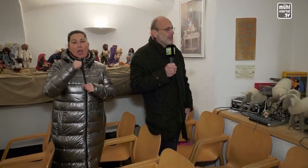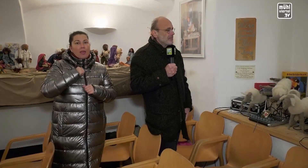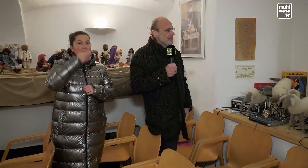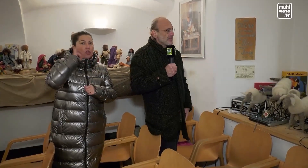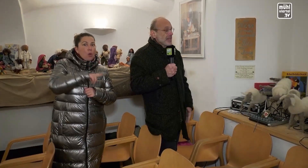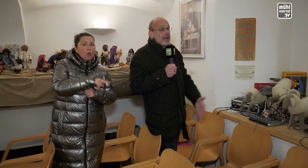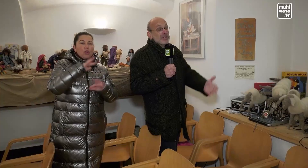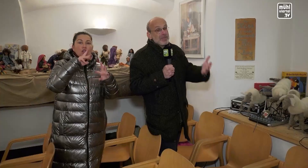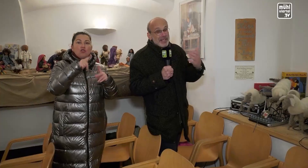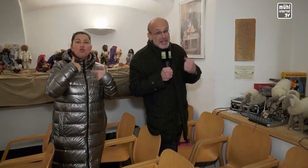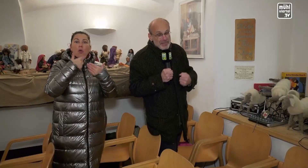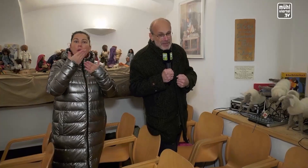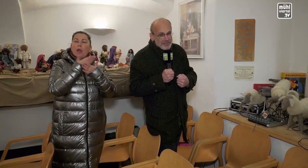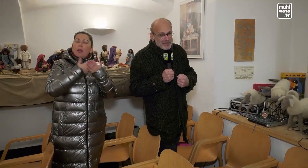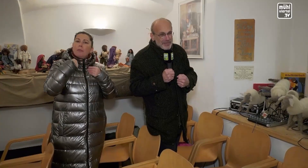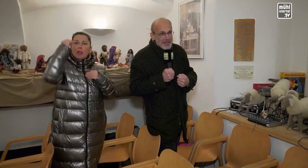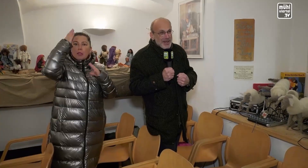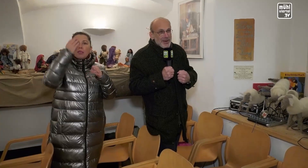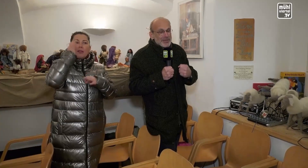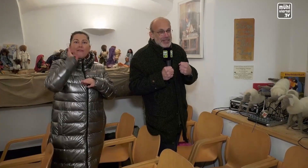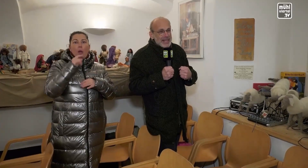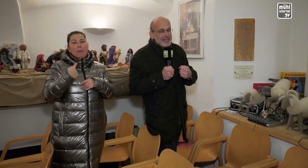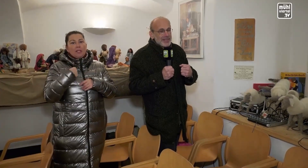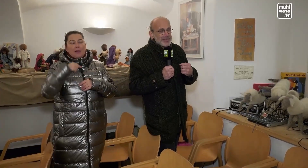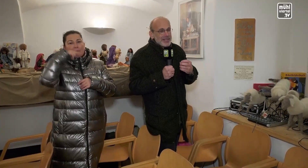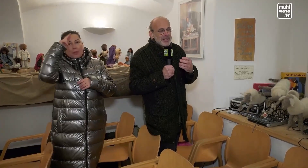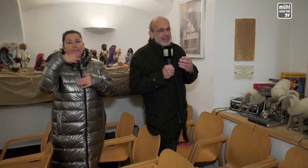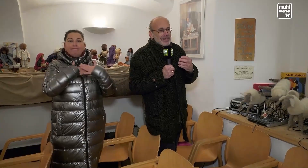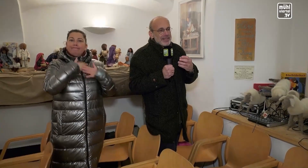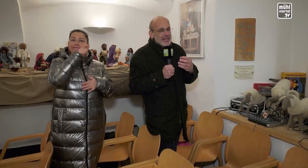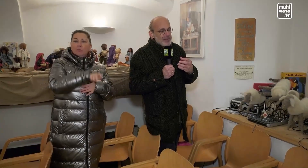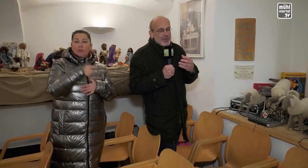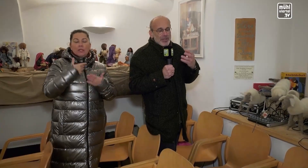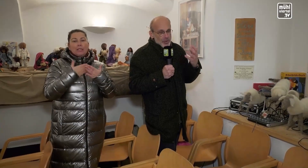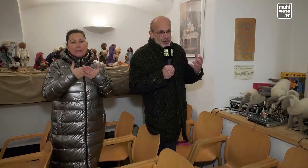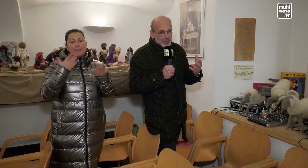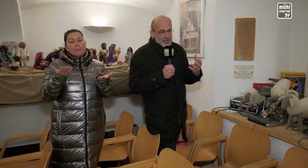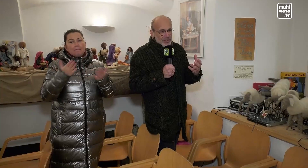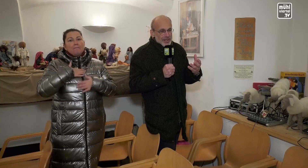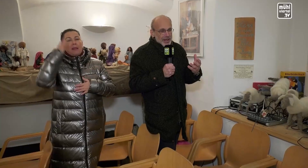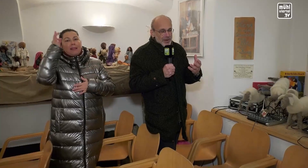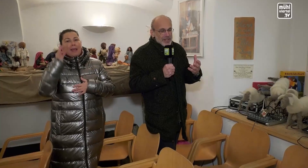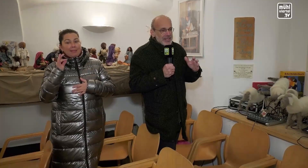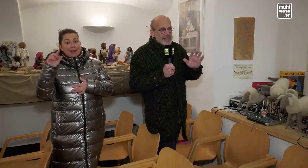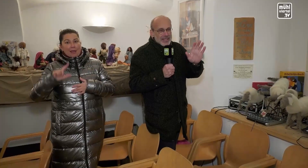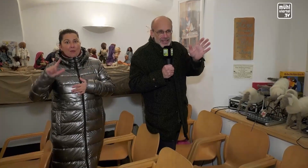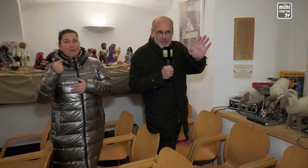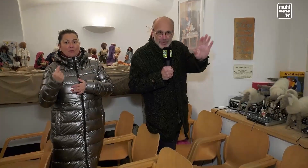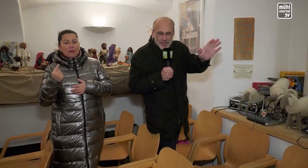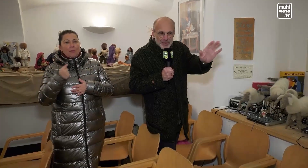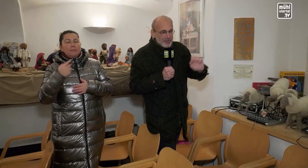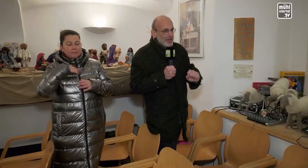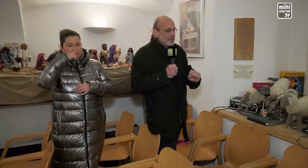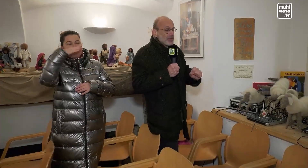Frau. Aber sie haben sich geliebt. Und die Tante hat ihn einfach gemocht, auch wenn sie nicht recht